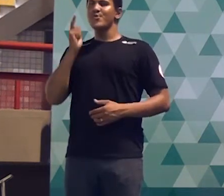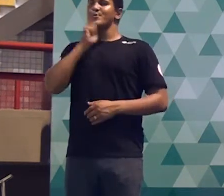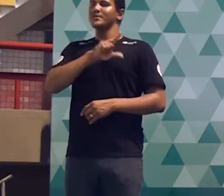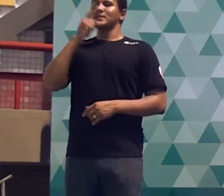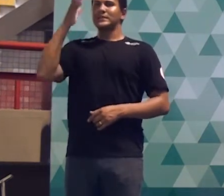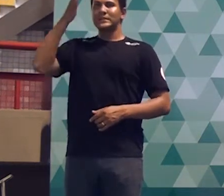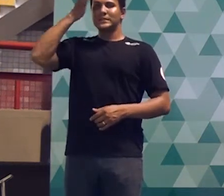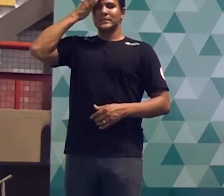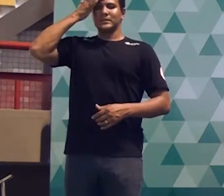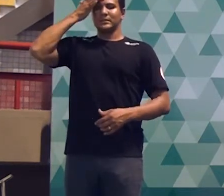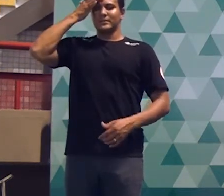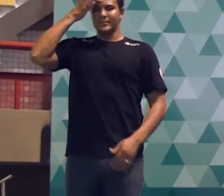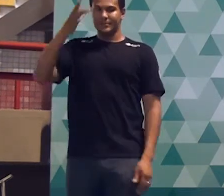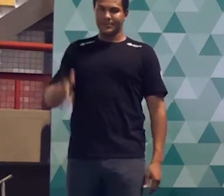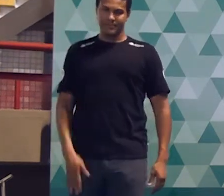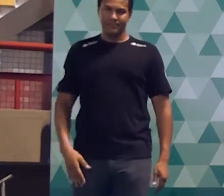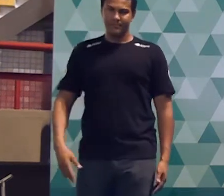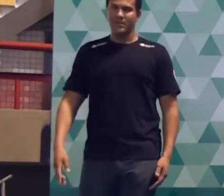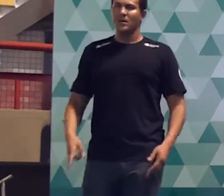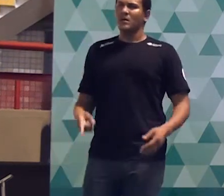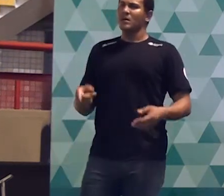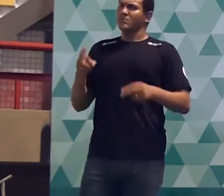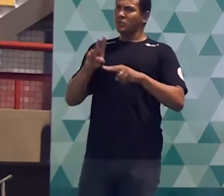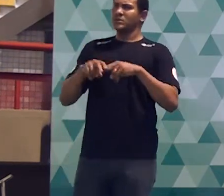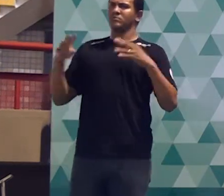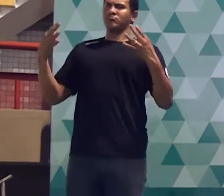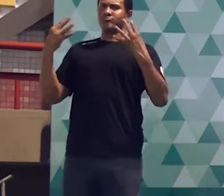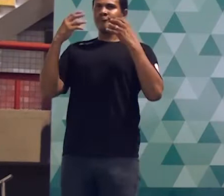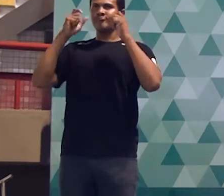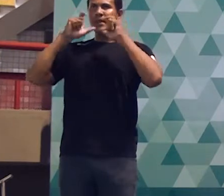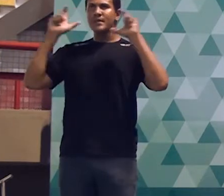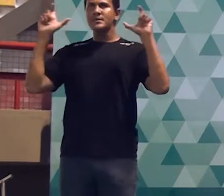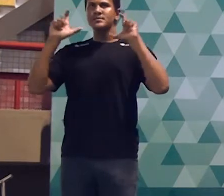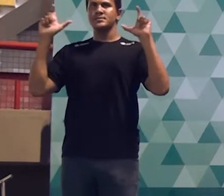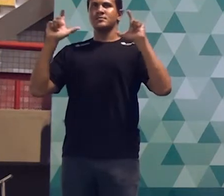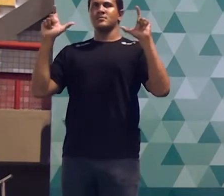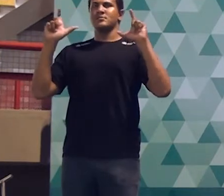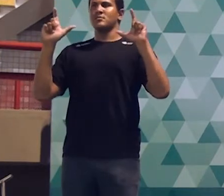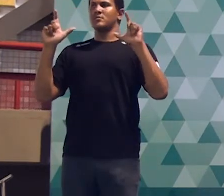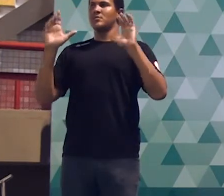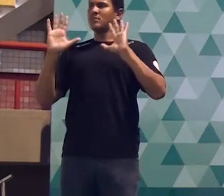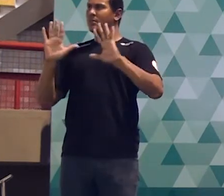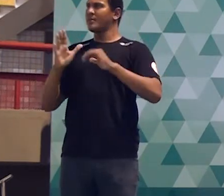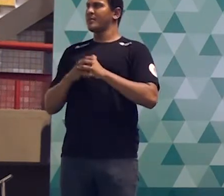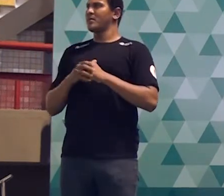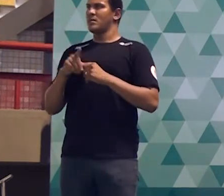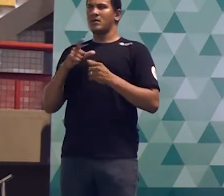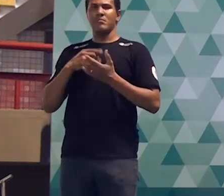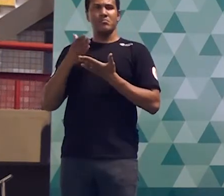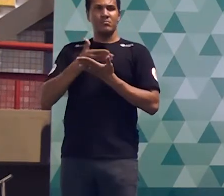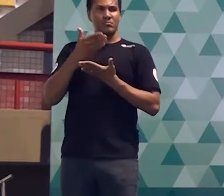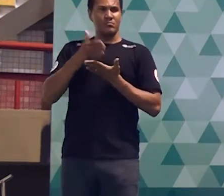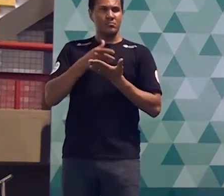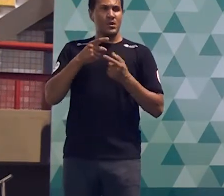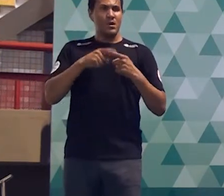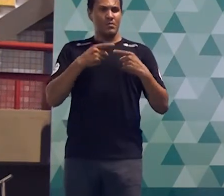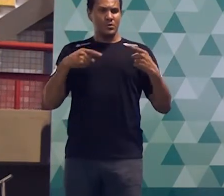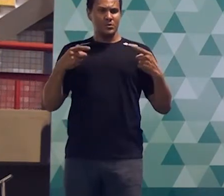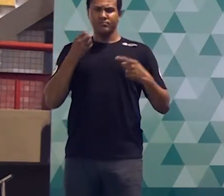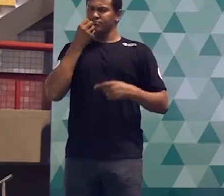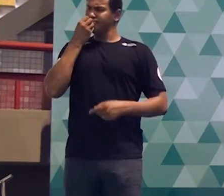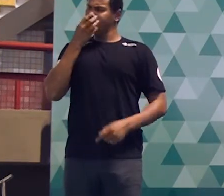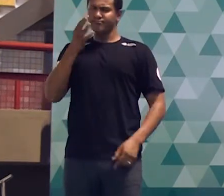mente. Então vamos prestar bem atenção, concentração, tá certo? Vamos pegar o nosso material que está muito